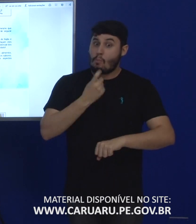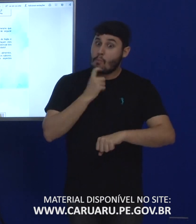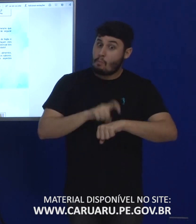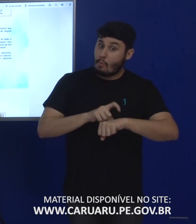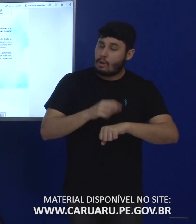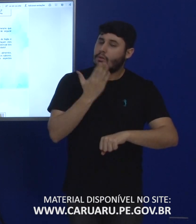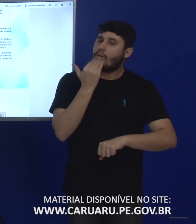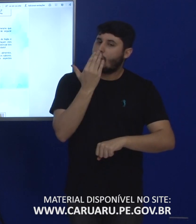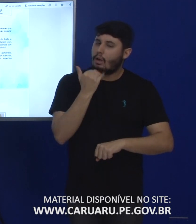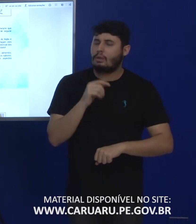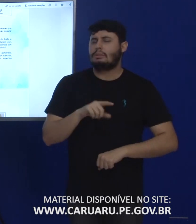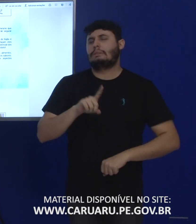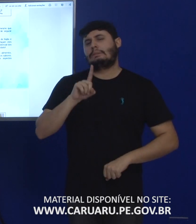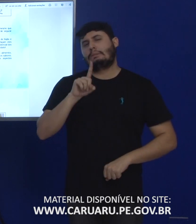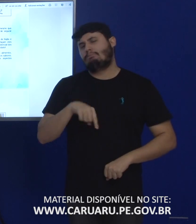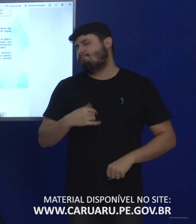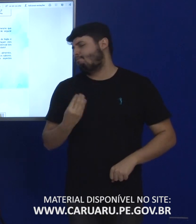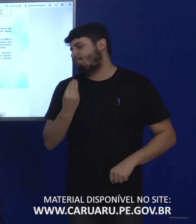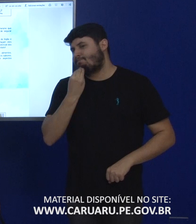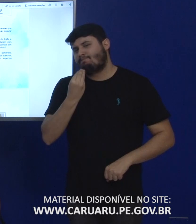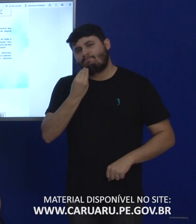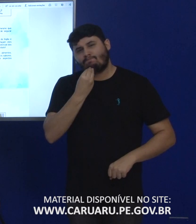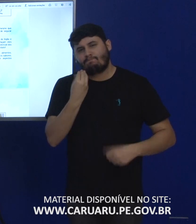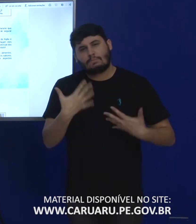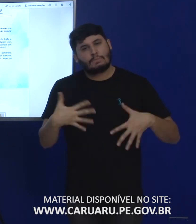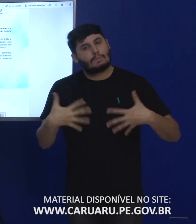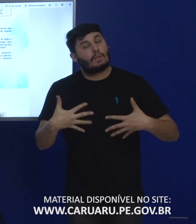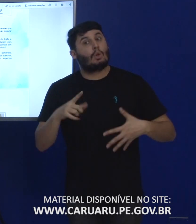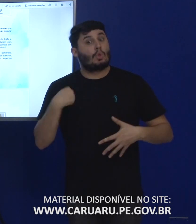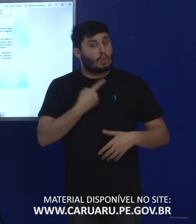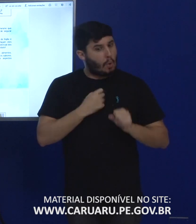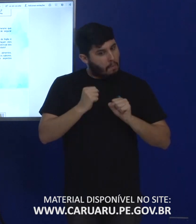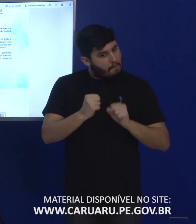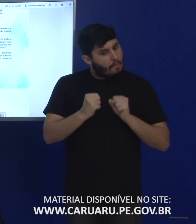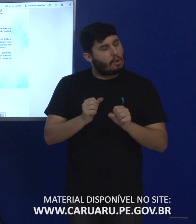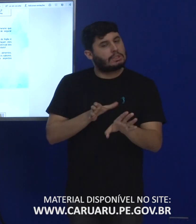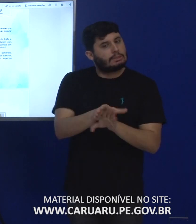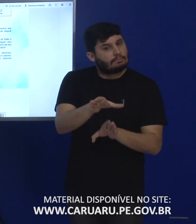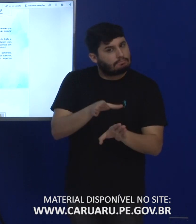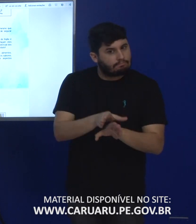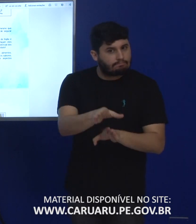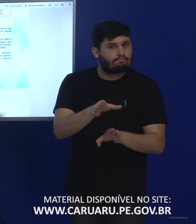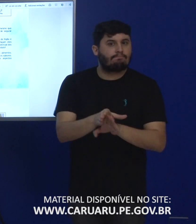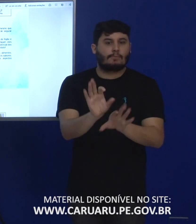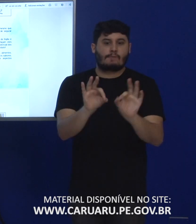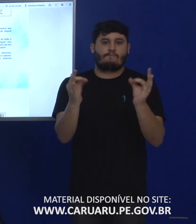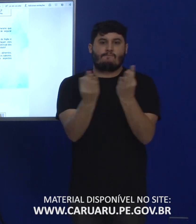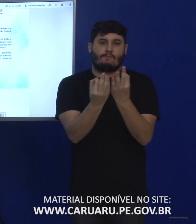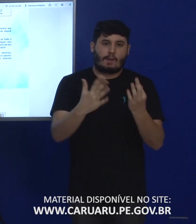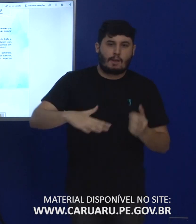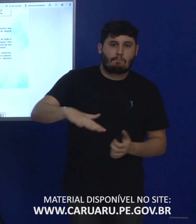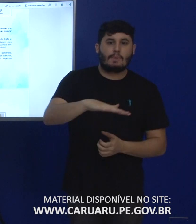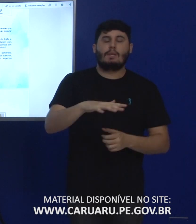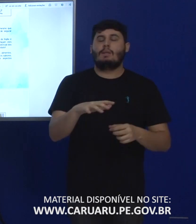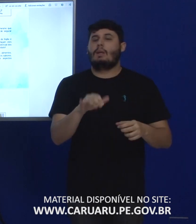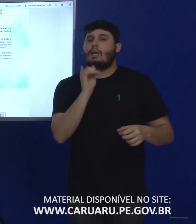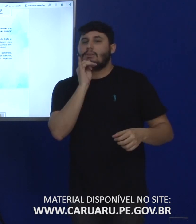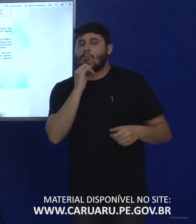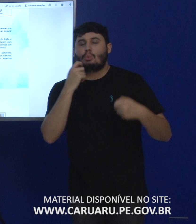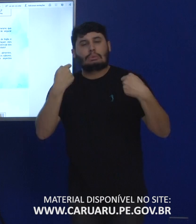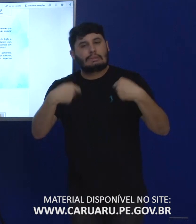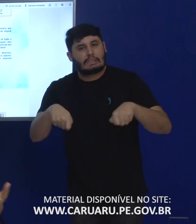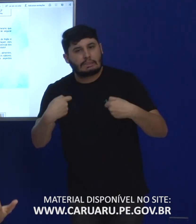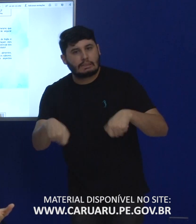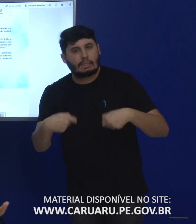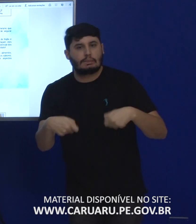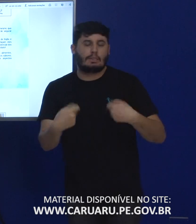dos momentos riquíssimos que a gente pode estar orientando as famílias diante de necessidades